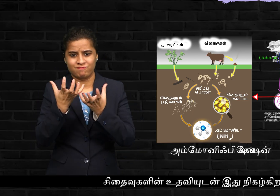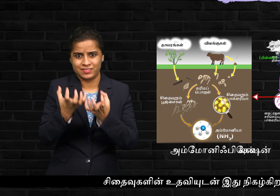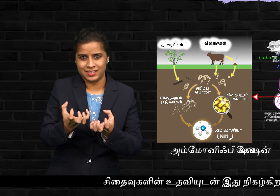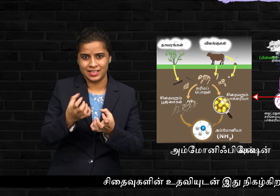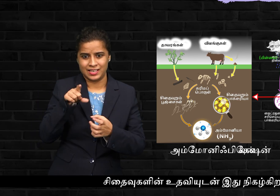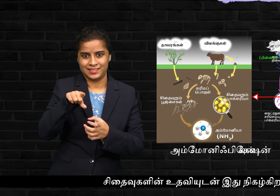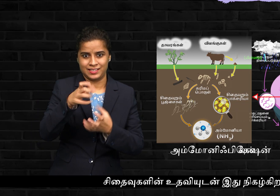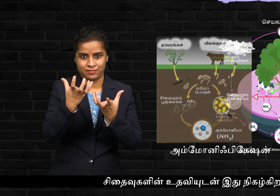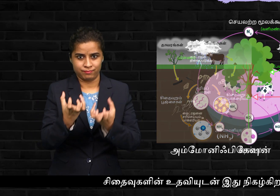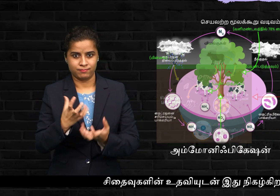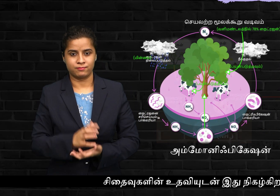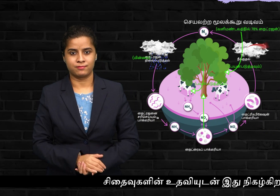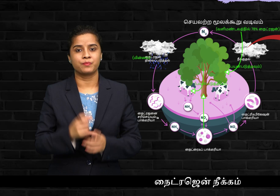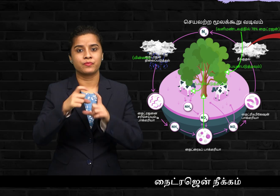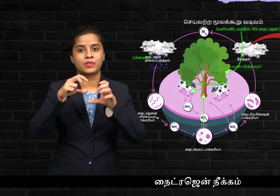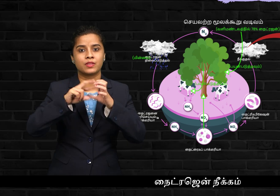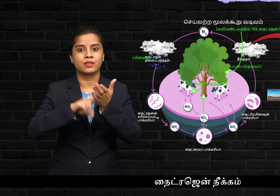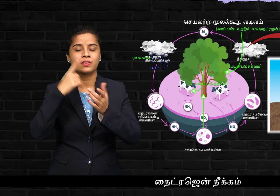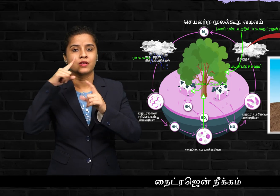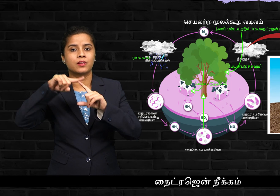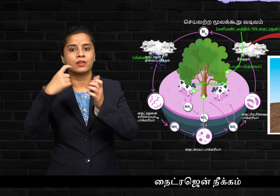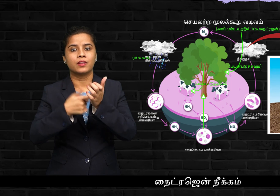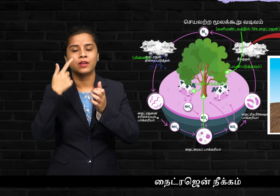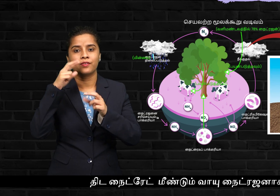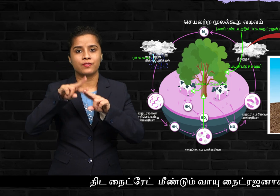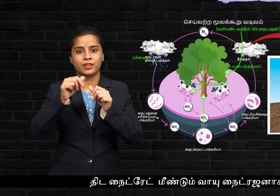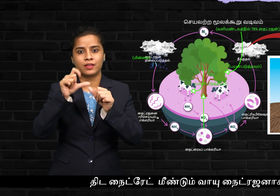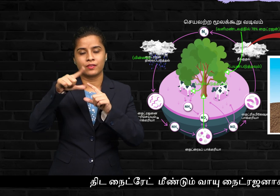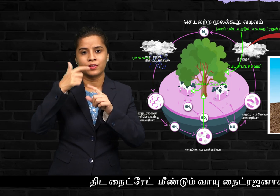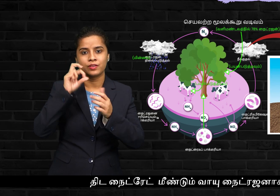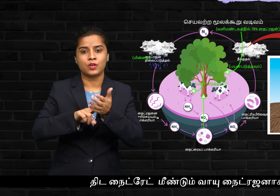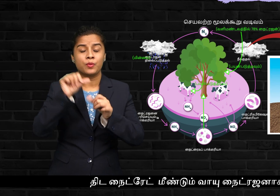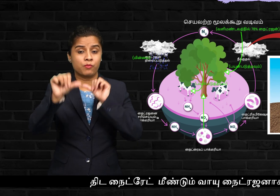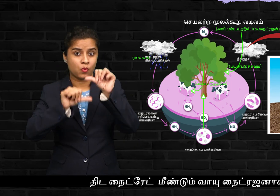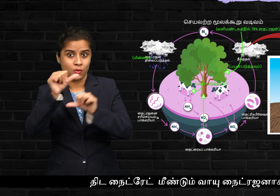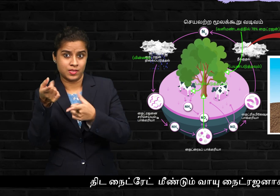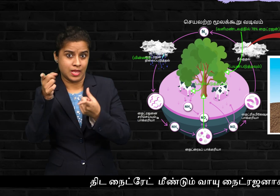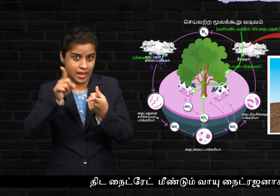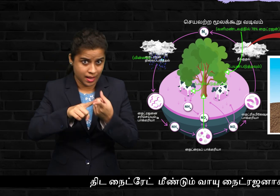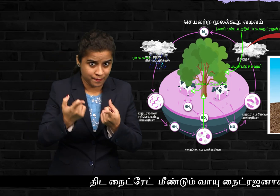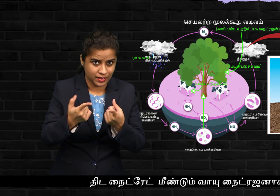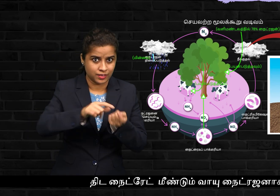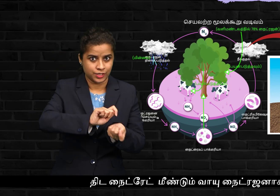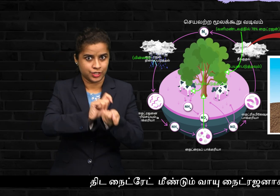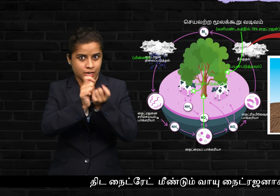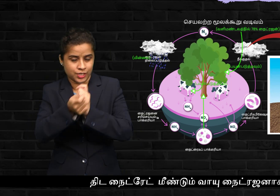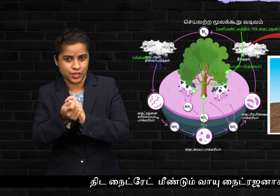உதவியுடன் இது நிகழ்கிறது. நைட்ரஜன் நீக்கம். திட நைட்ரேட் மீண்டும் வாயு நைட்ரஜனாக